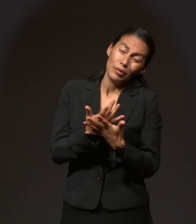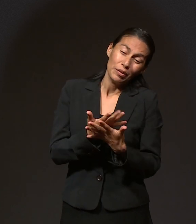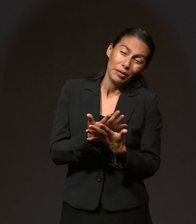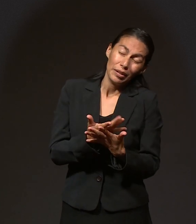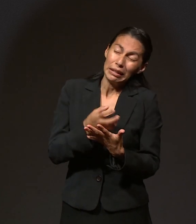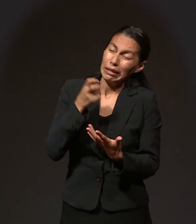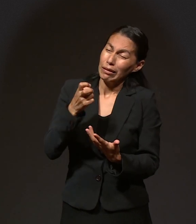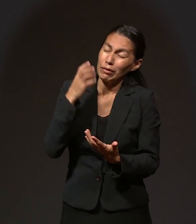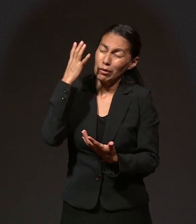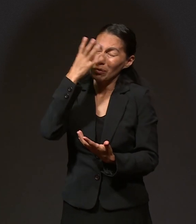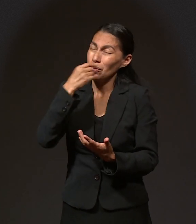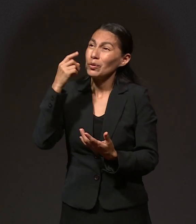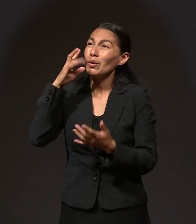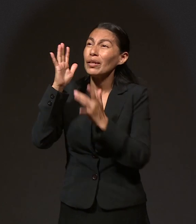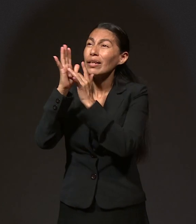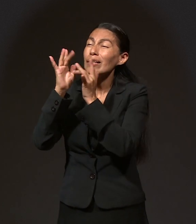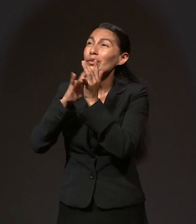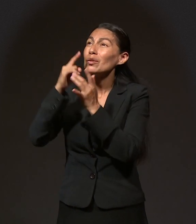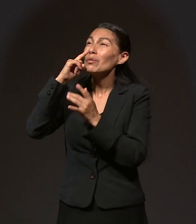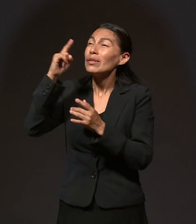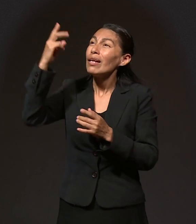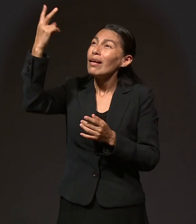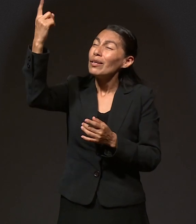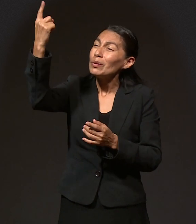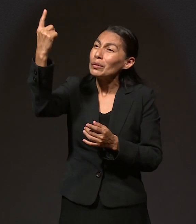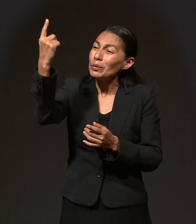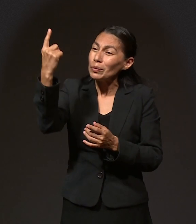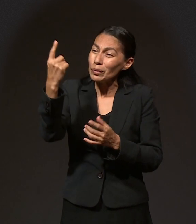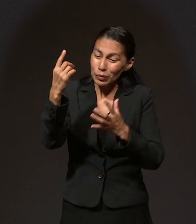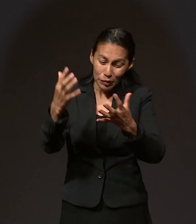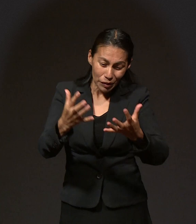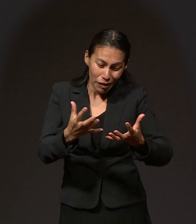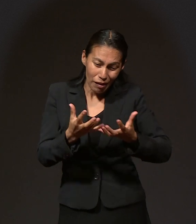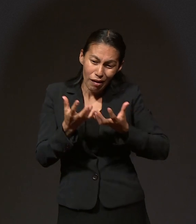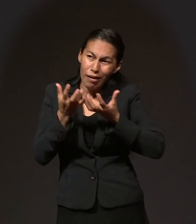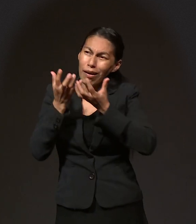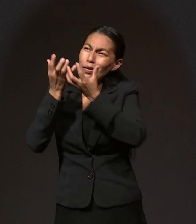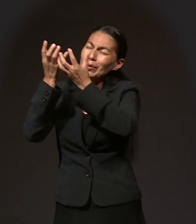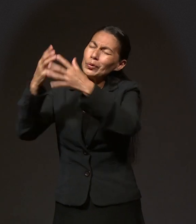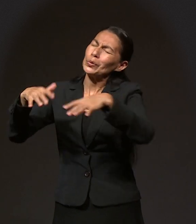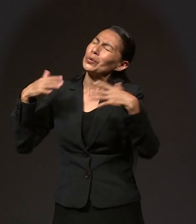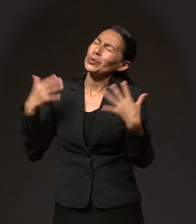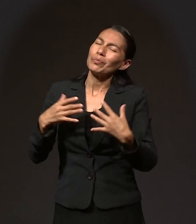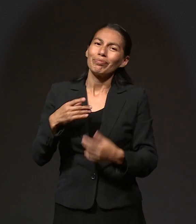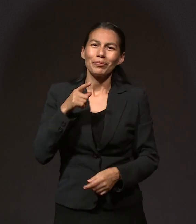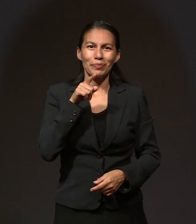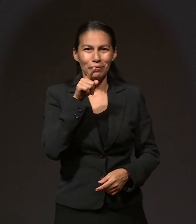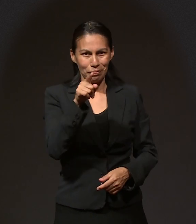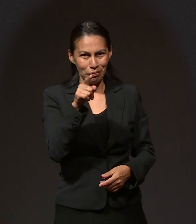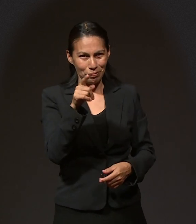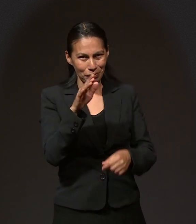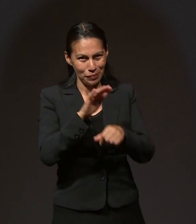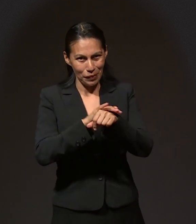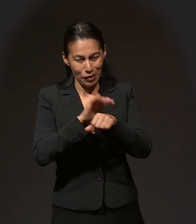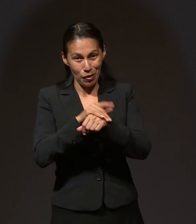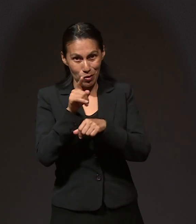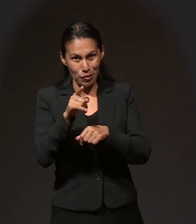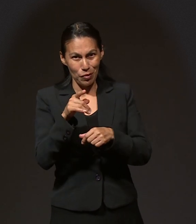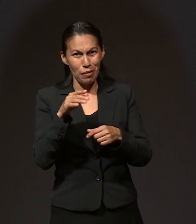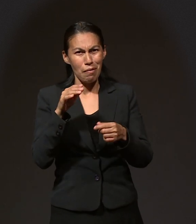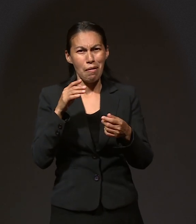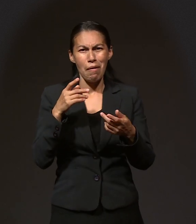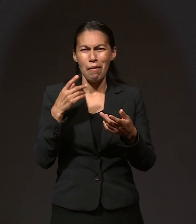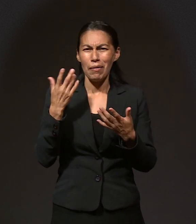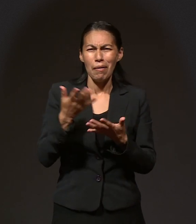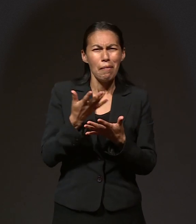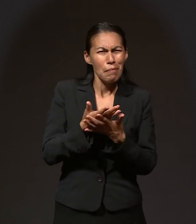esperanza bienaventurada. Es mi promesa que quiero dejar para cada uno. Ten fe, ten confianza, las cosas van a terminar bien para los hijos de Dios.